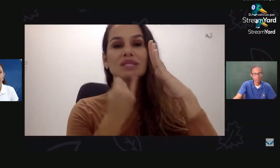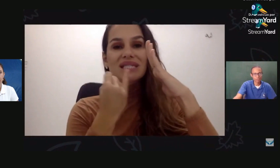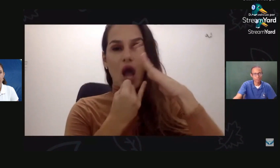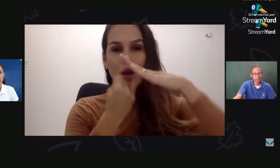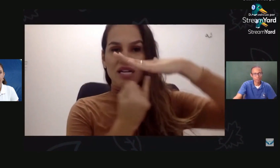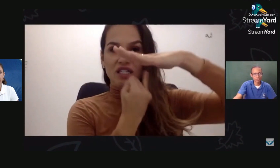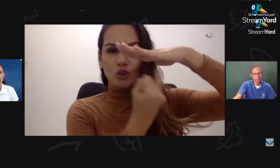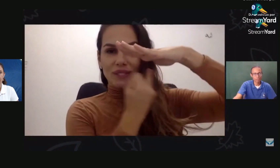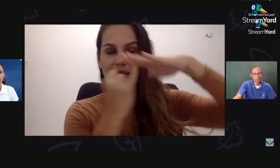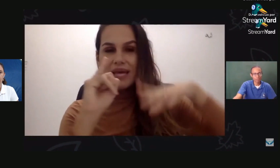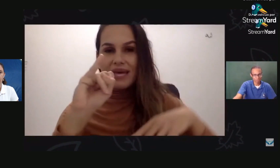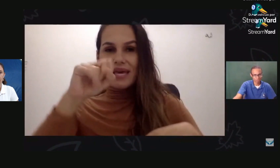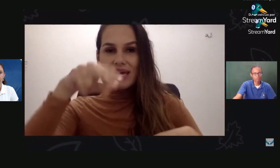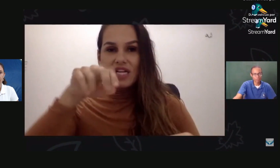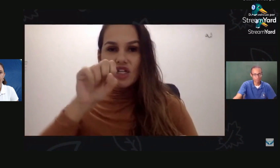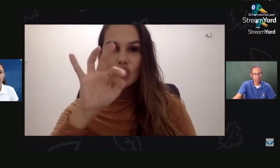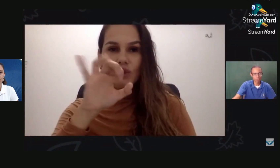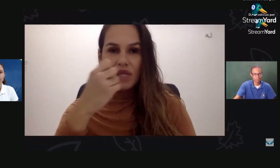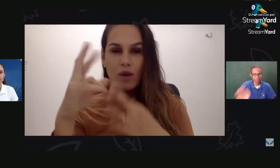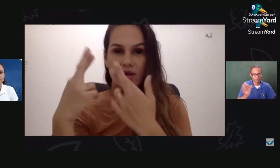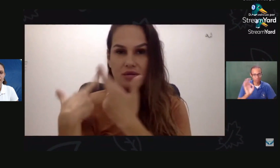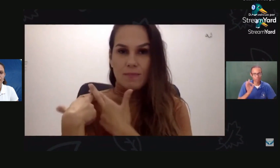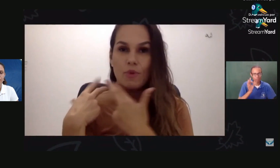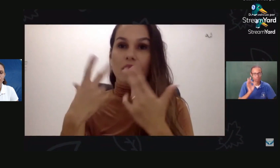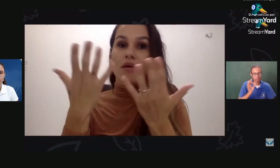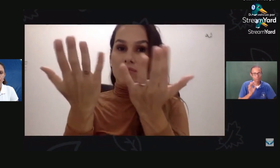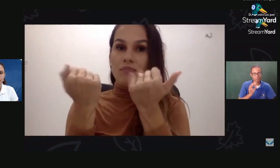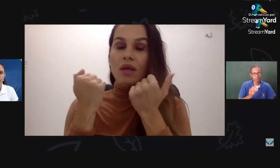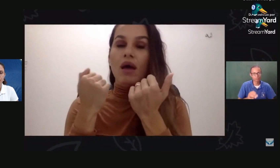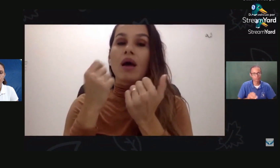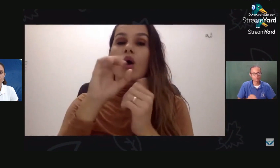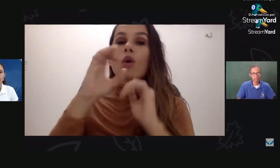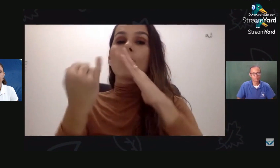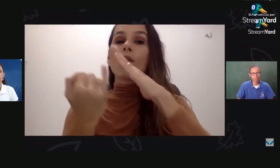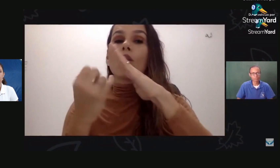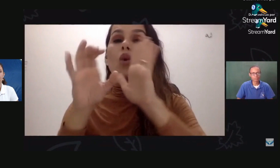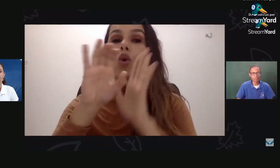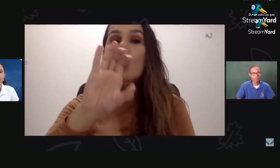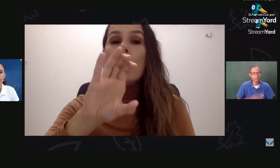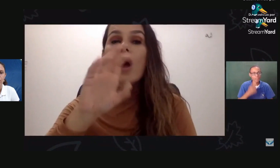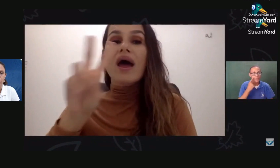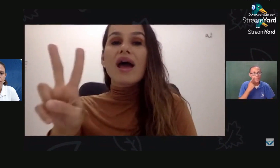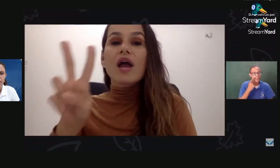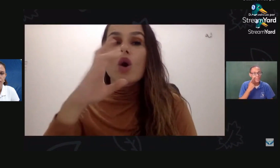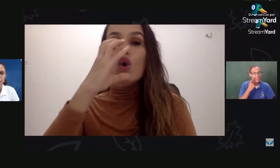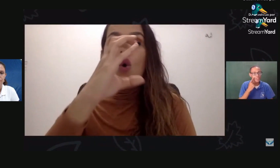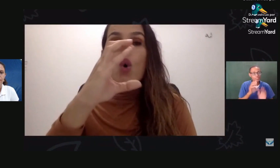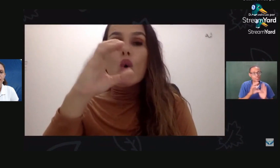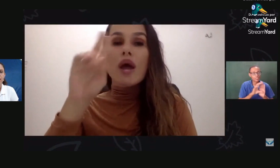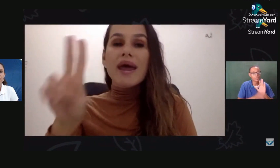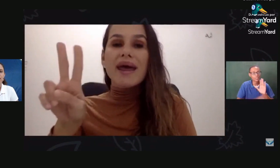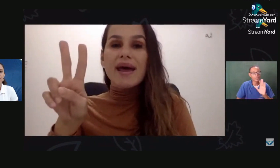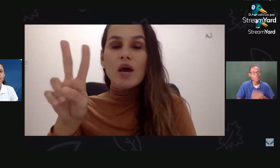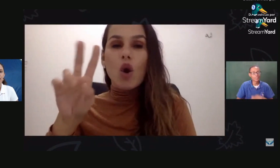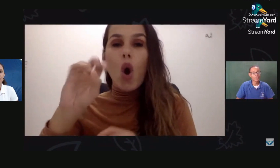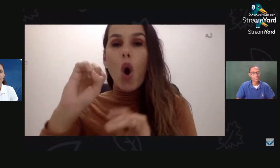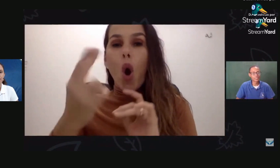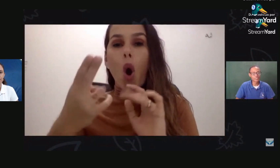é importante ver também, né, o currículo, ver essa questão da instituição, chama o responsável da instituição,